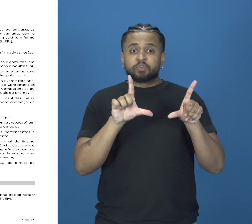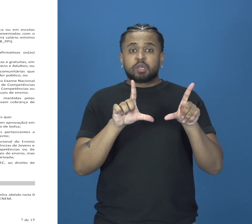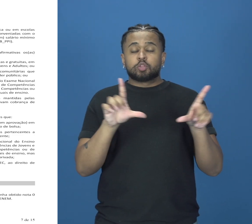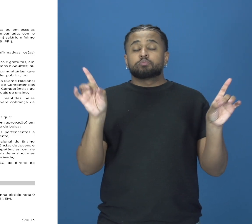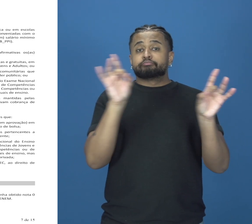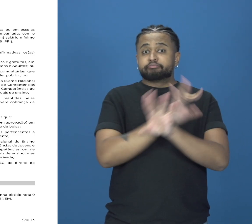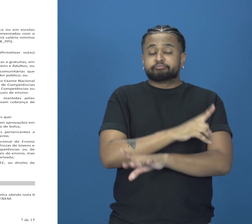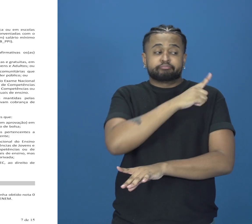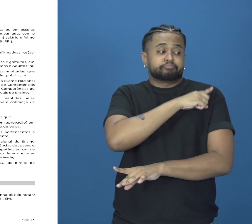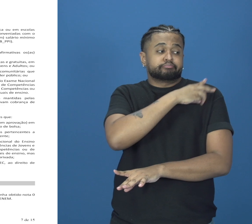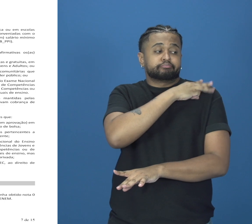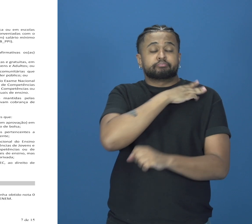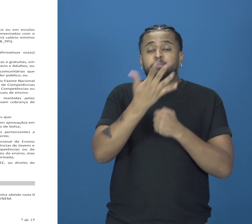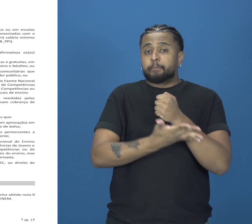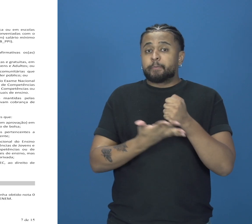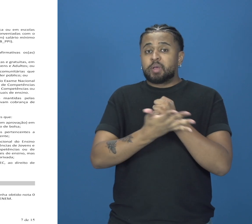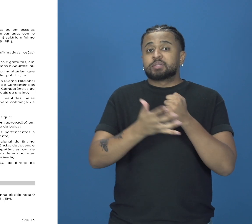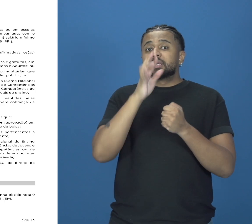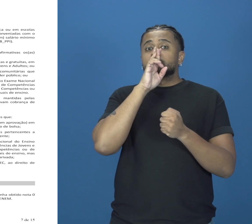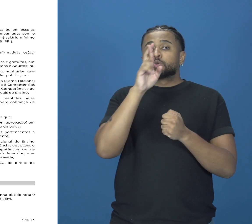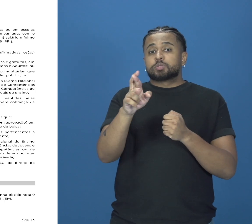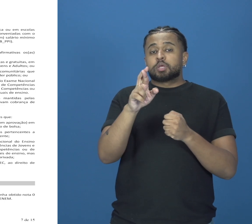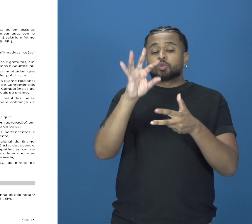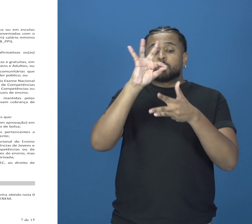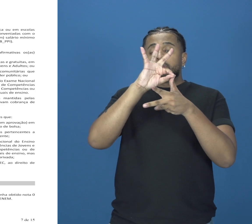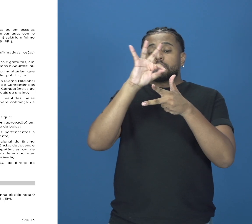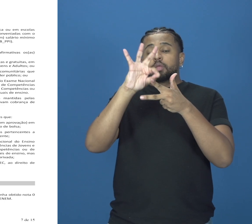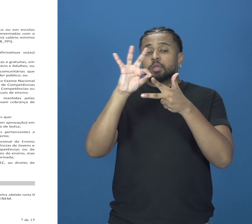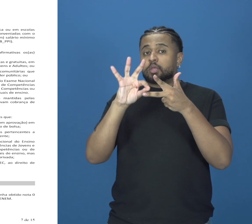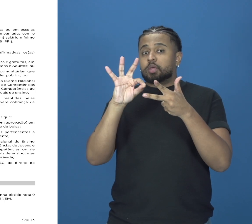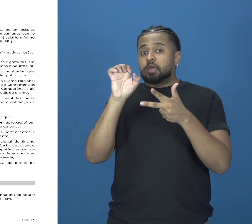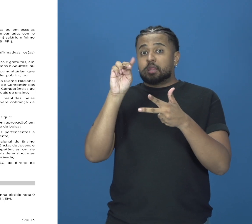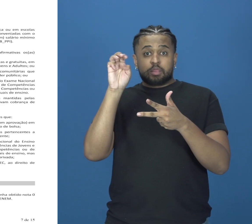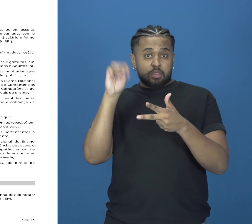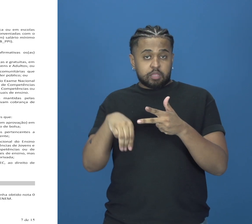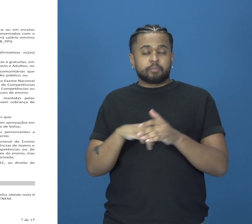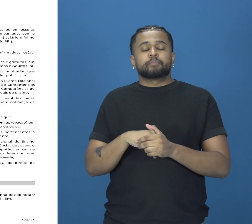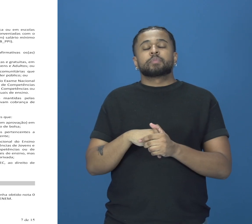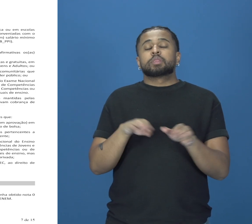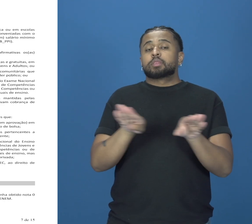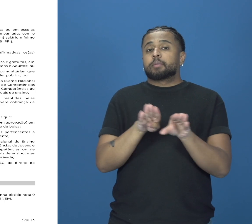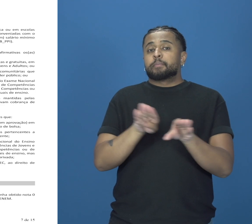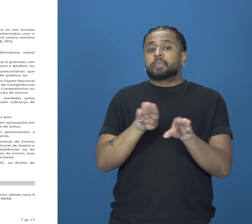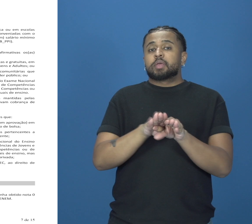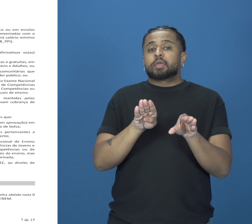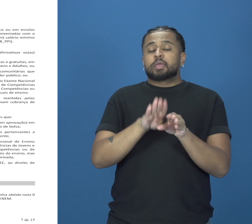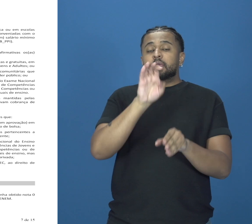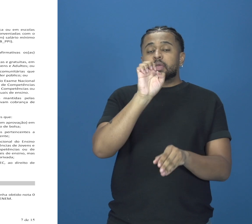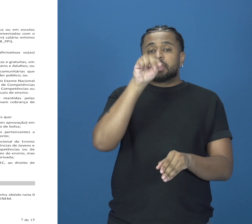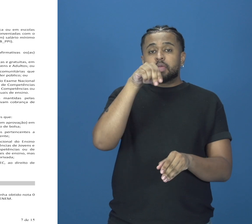de conclusão com base no resultado do Exame Nacional do Ensino Médio, ENEM, do Exame Nacional